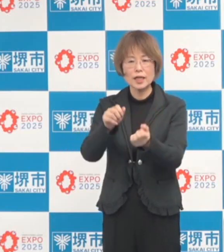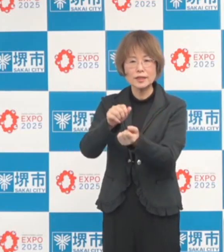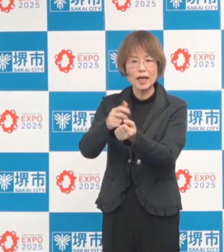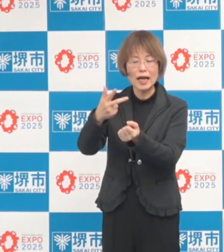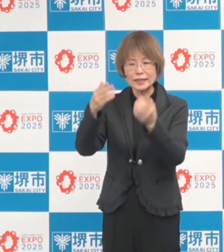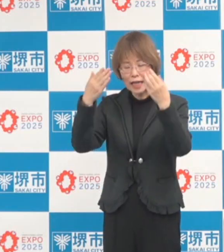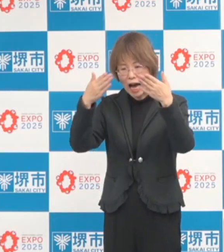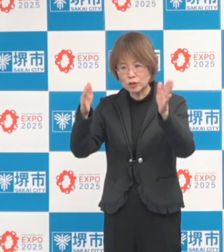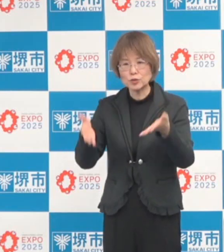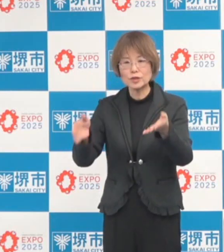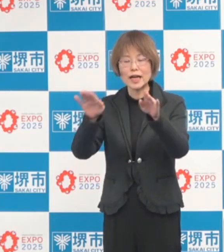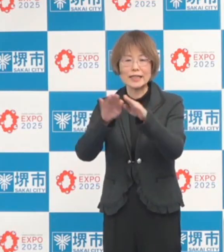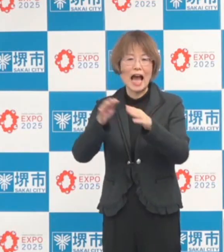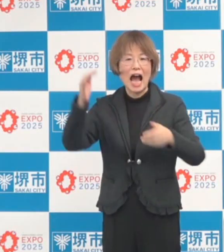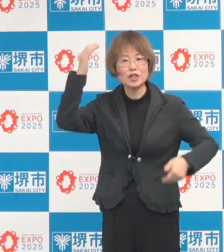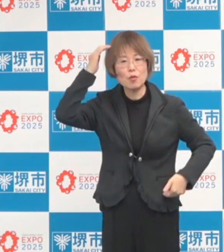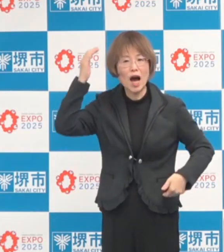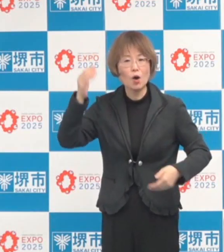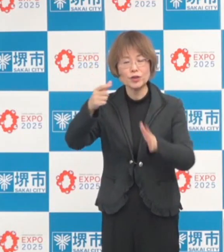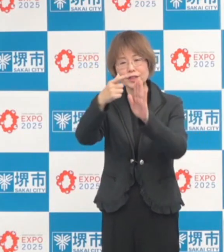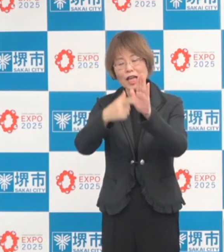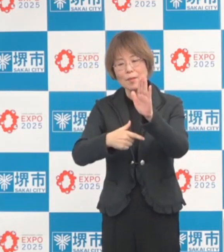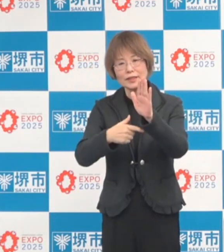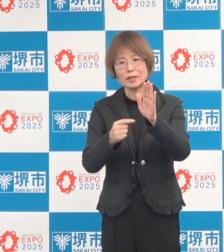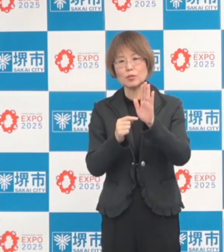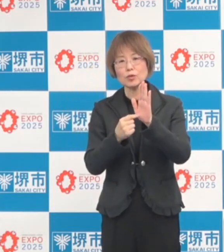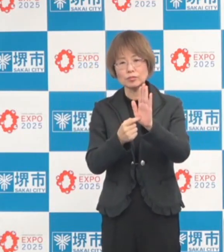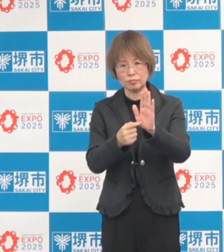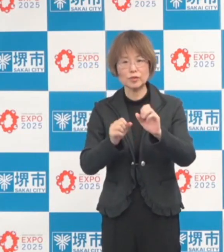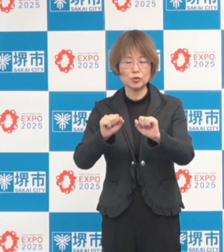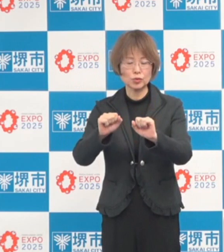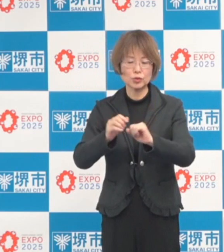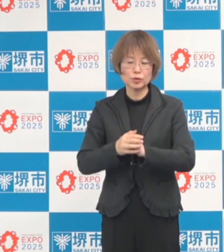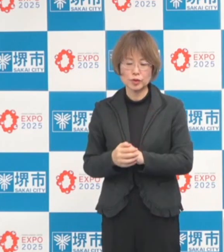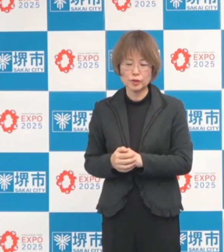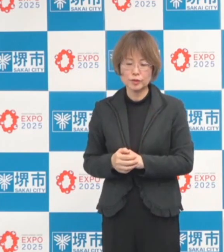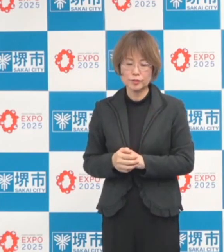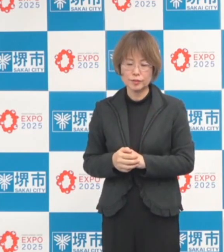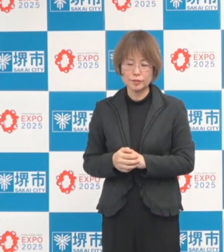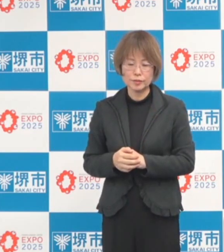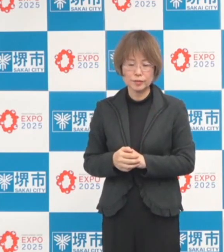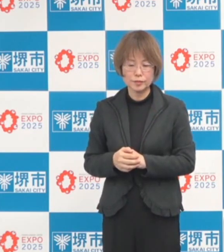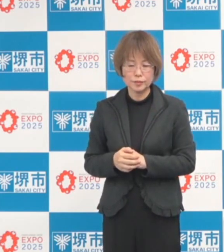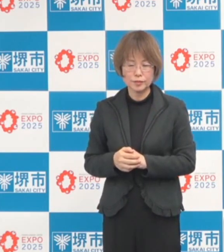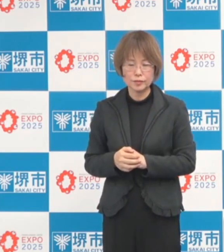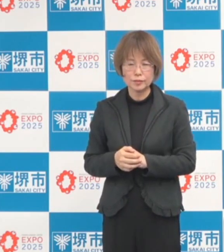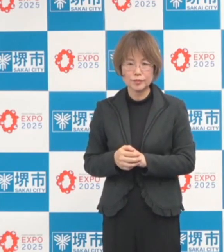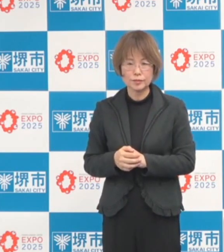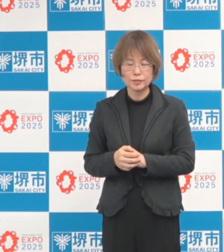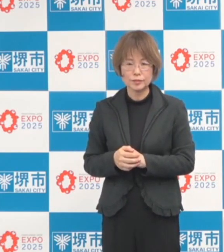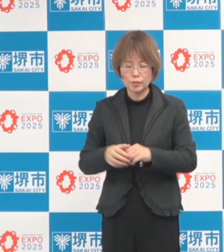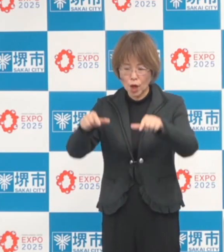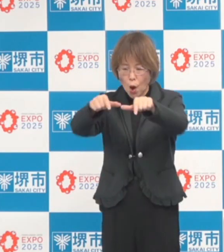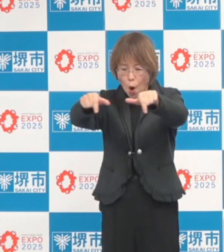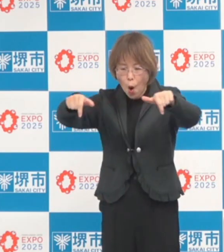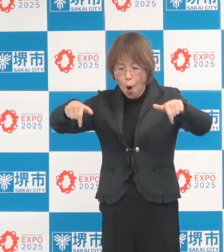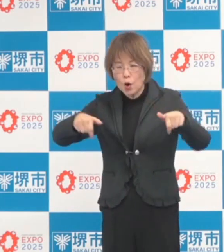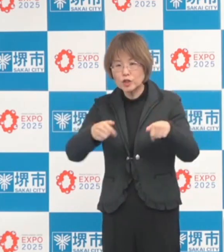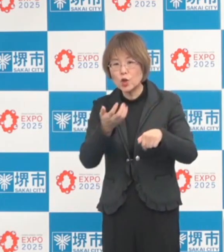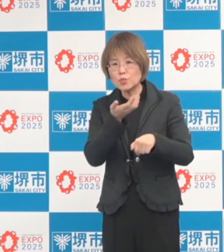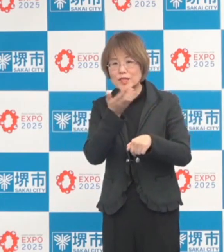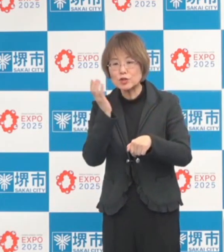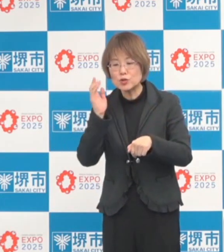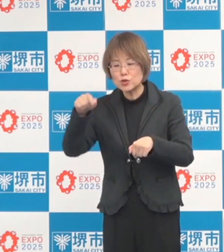とした企画展を行います。そして構成資産の堀の水の環境改善に向け